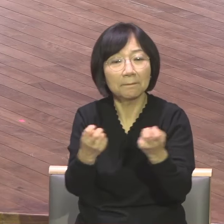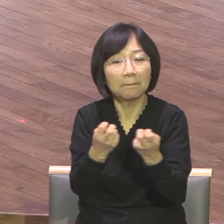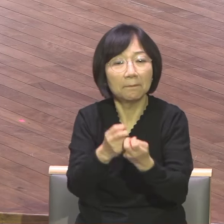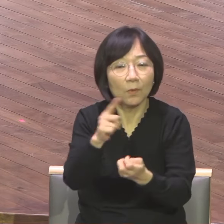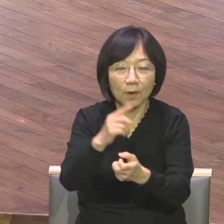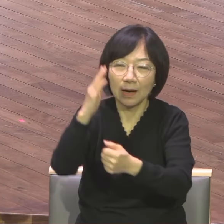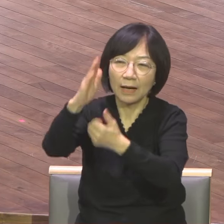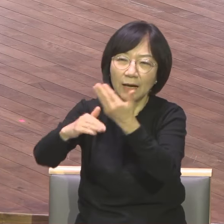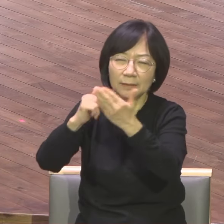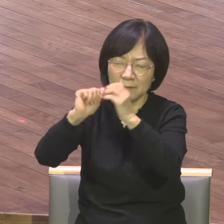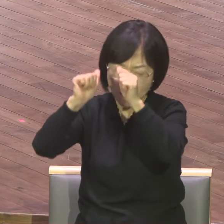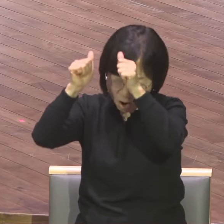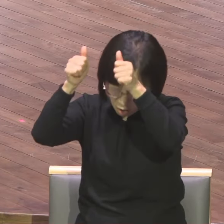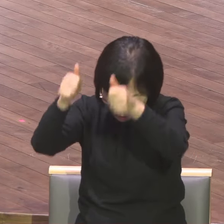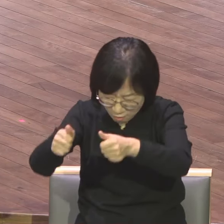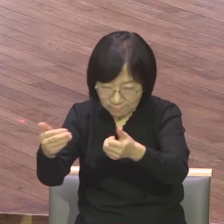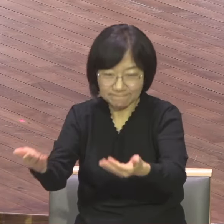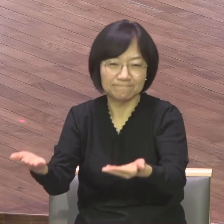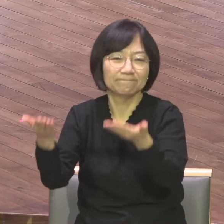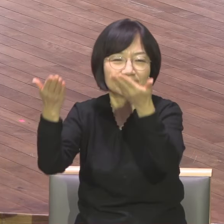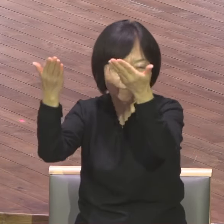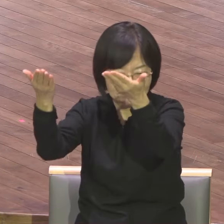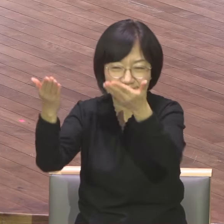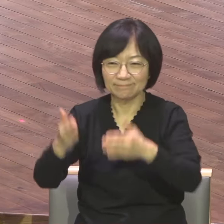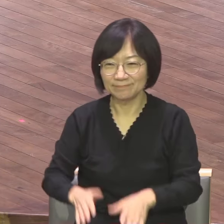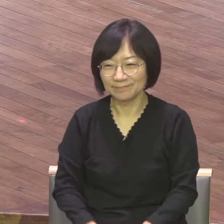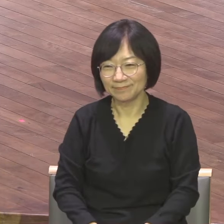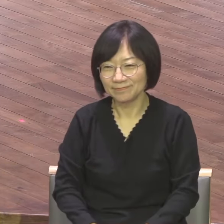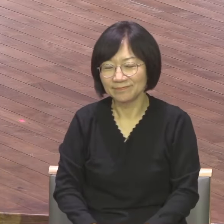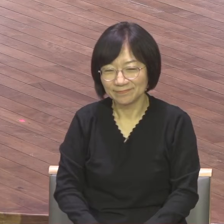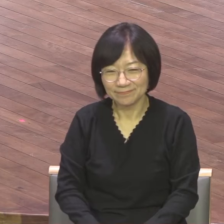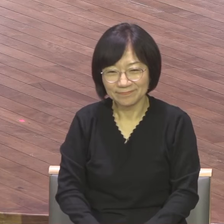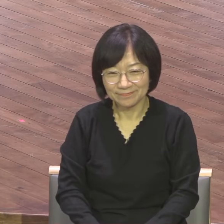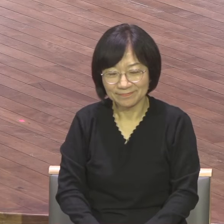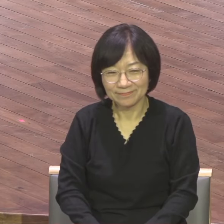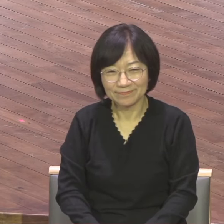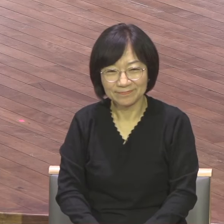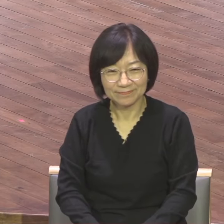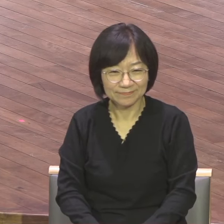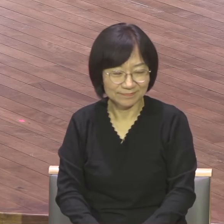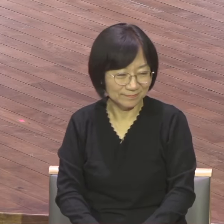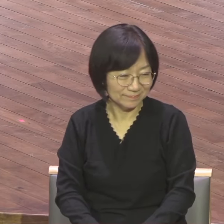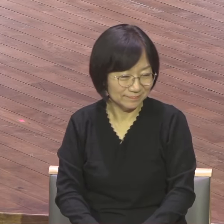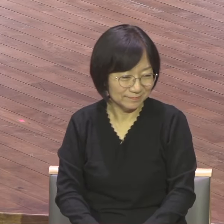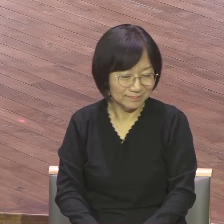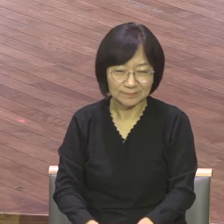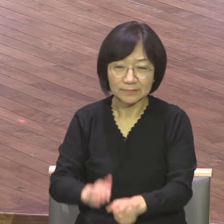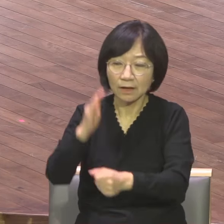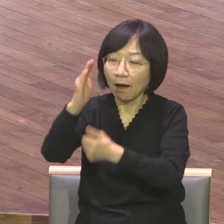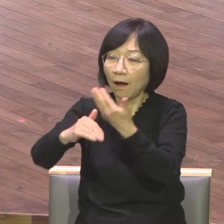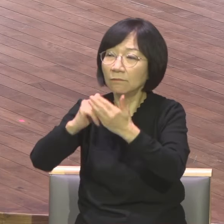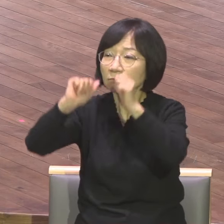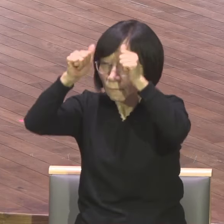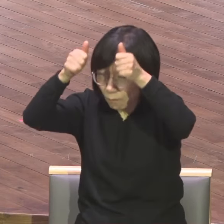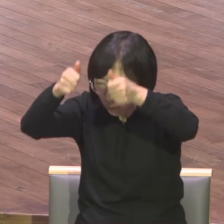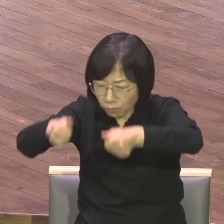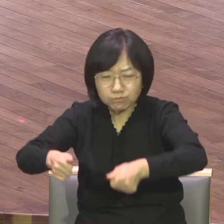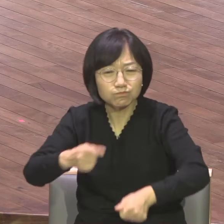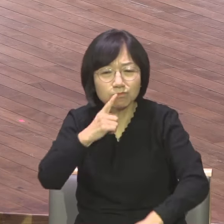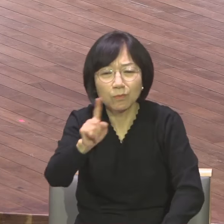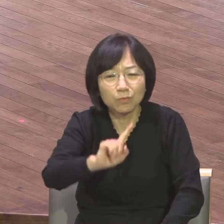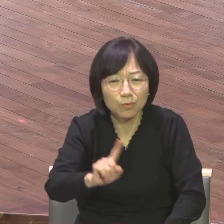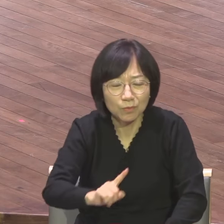있습니다. 하나님을 경외하시기 바랍니다. 그렇다면 하나님을 경외하는 것이 무슨 뜻입니까? 경외라는